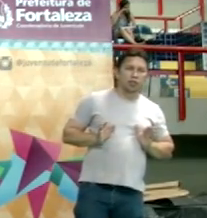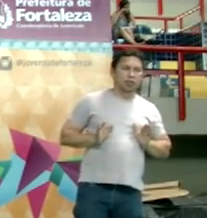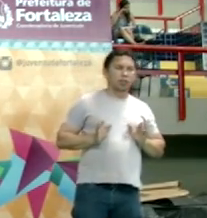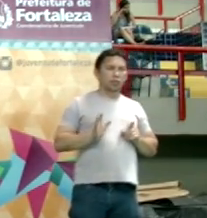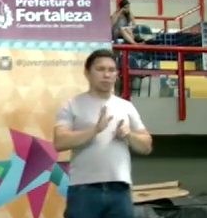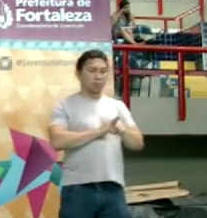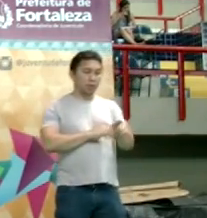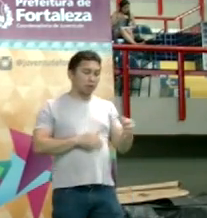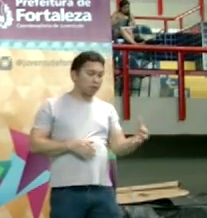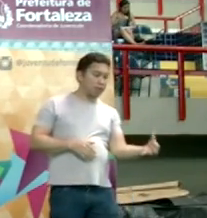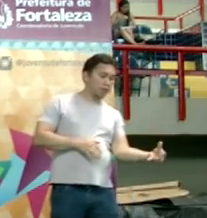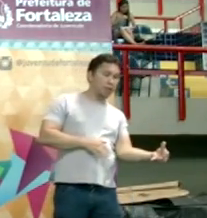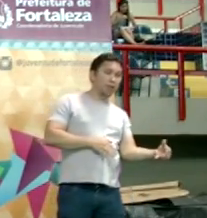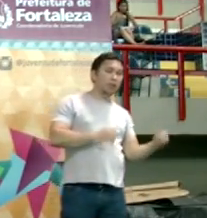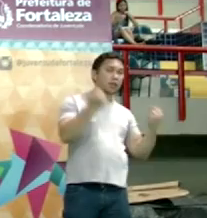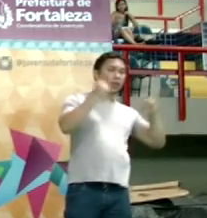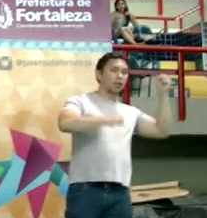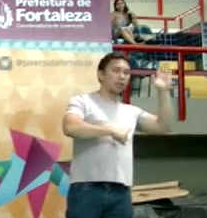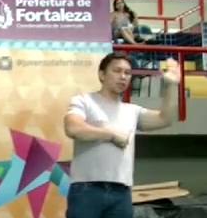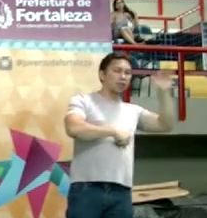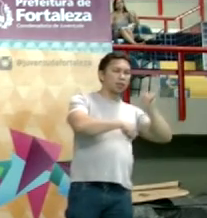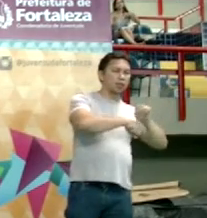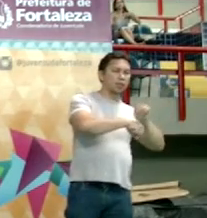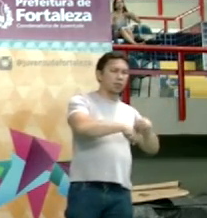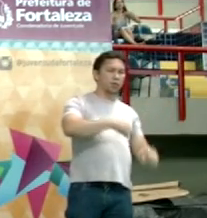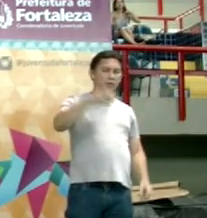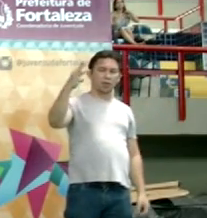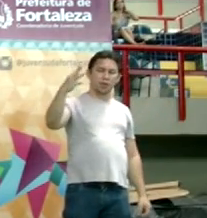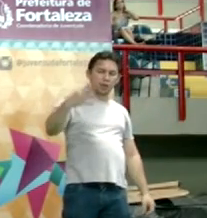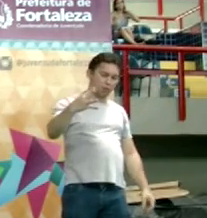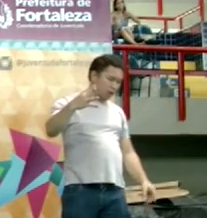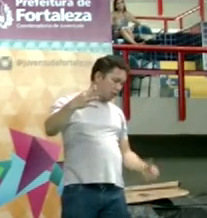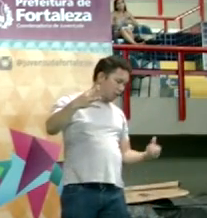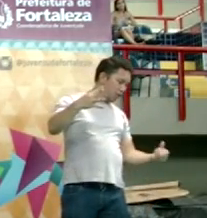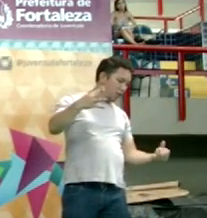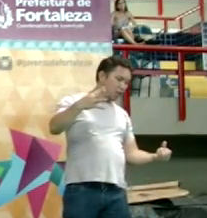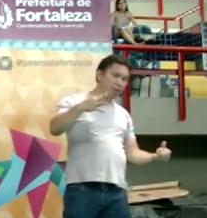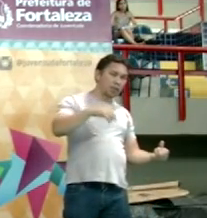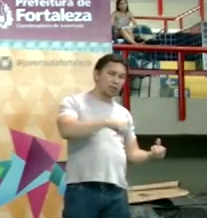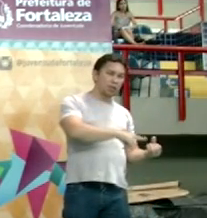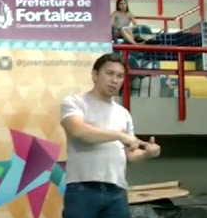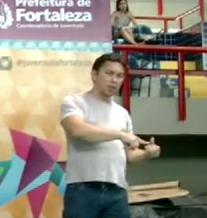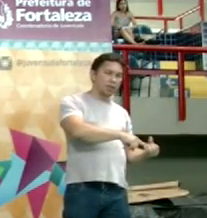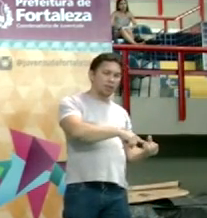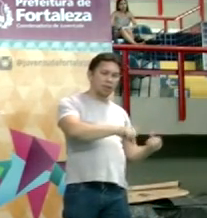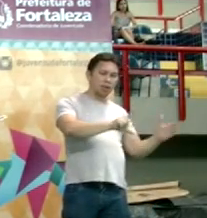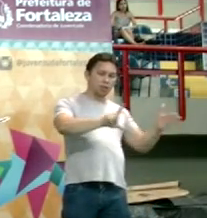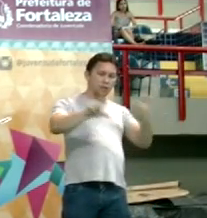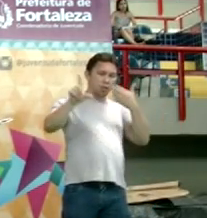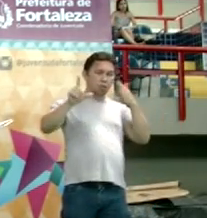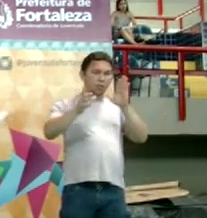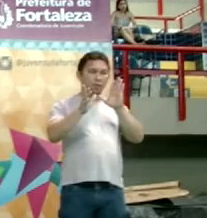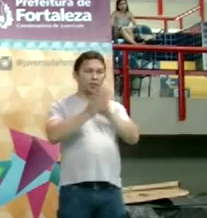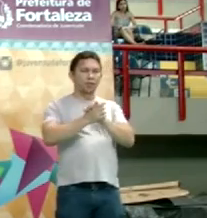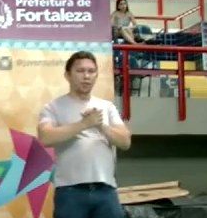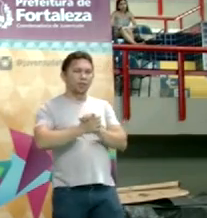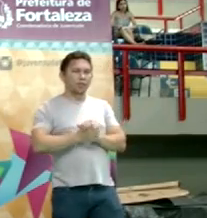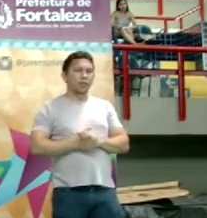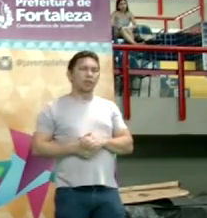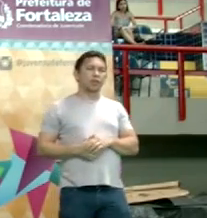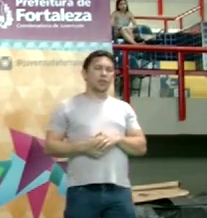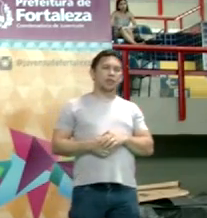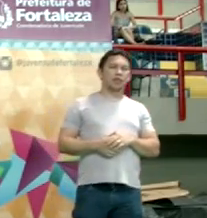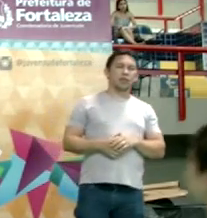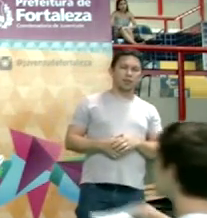sexta questão é sobre indústria. Valeu? Aí a gente vai falar então um pouquinho sobre indústria no próximo slide. Terceira questão